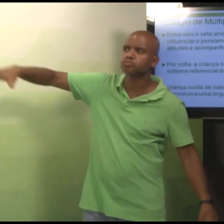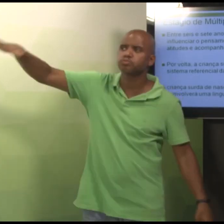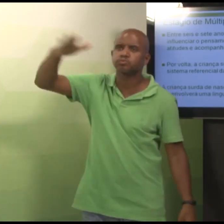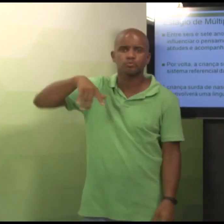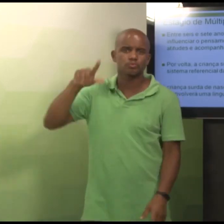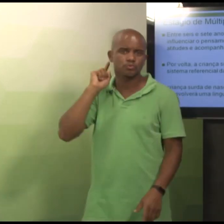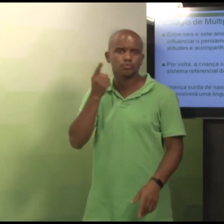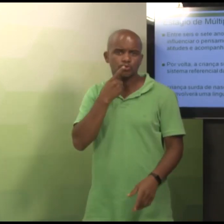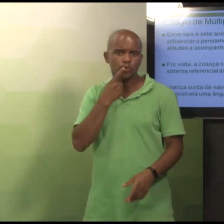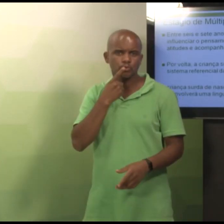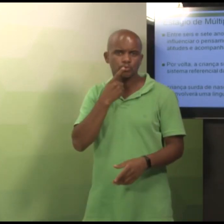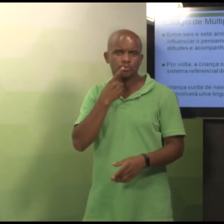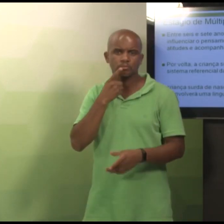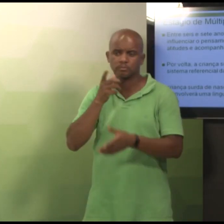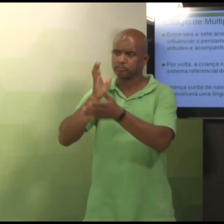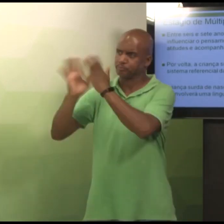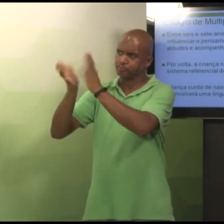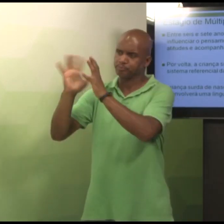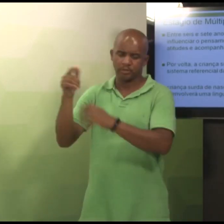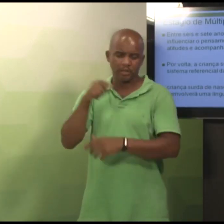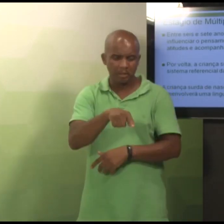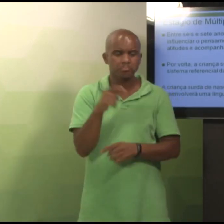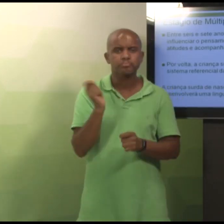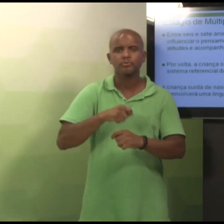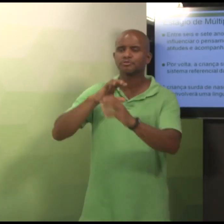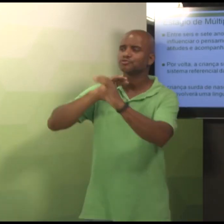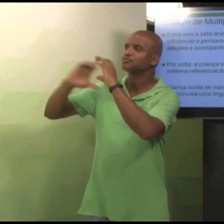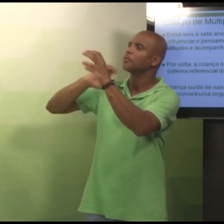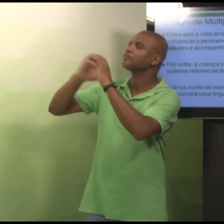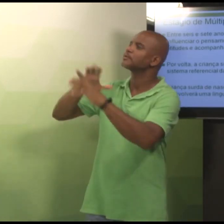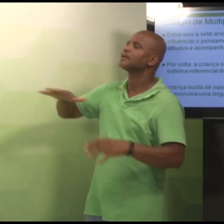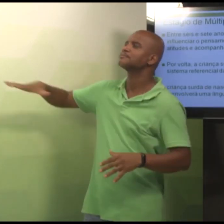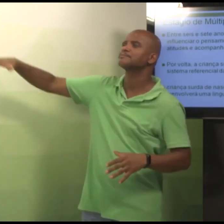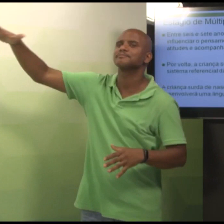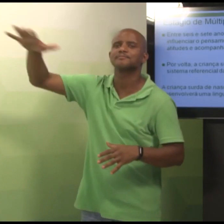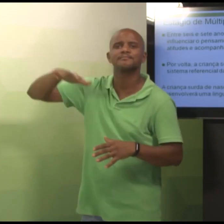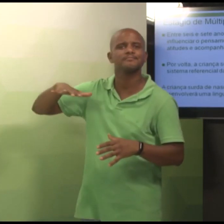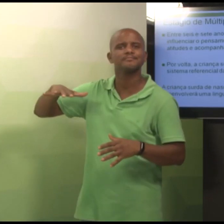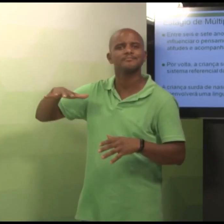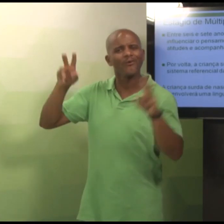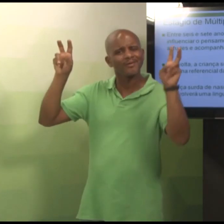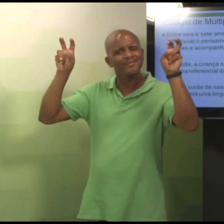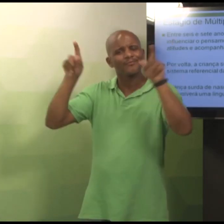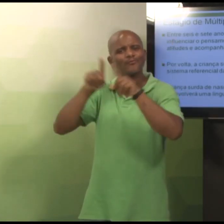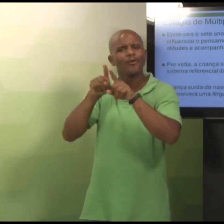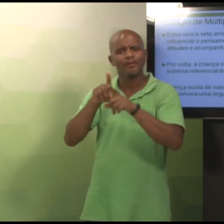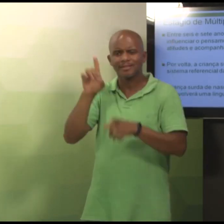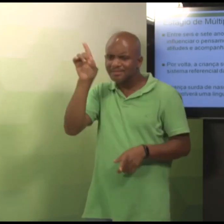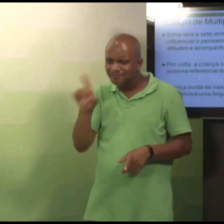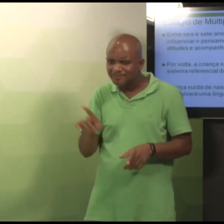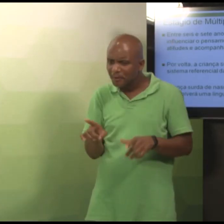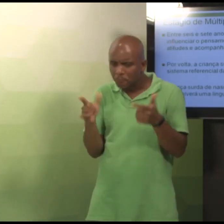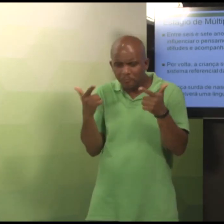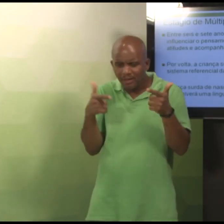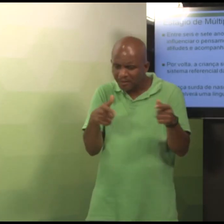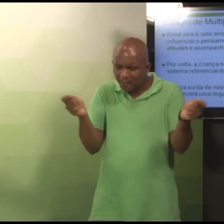sociedade, vai comunicar com os surdos, com as pessoas que utilizam a sua língua, ele vai ter a